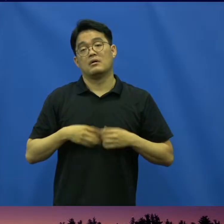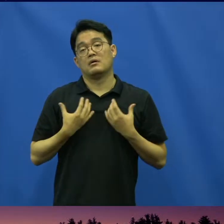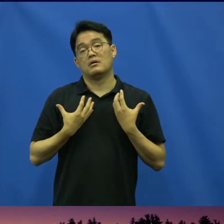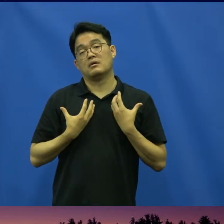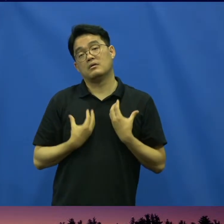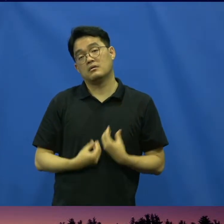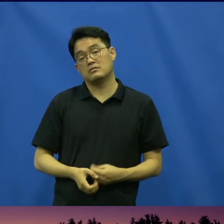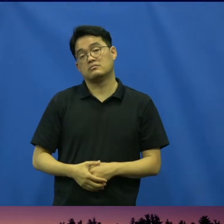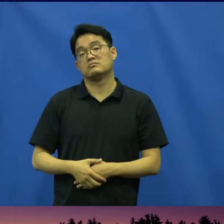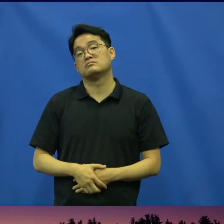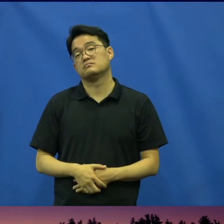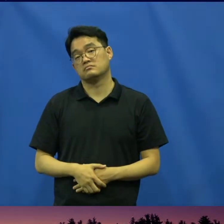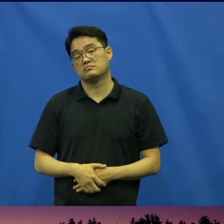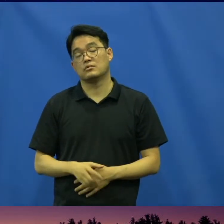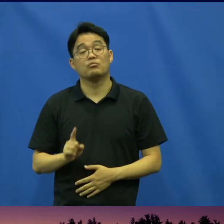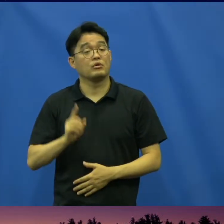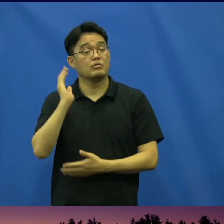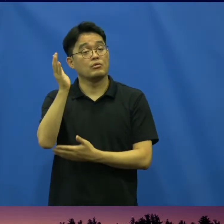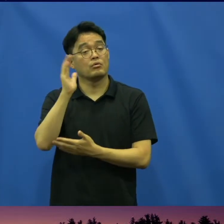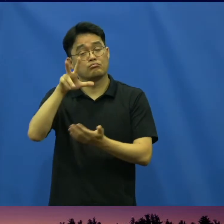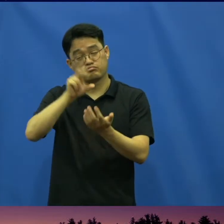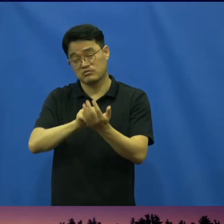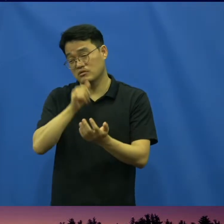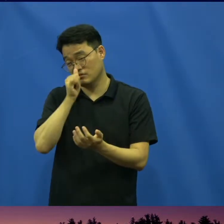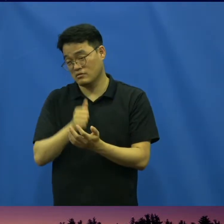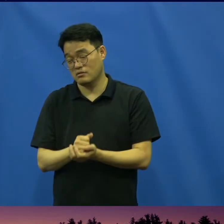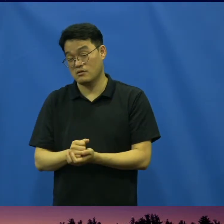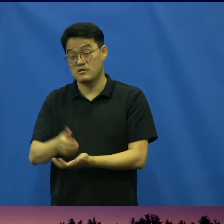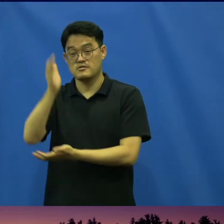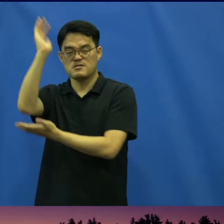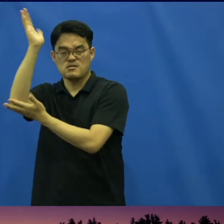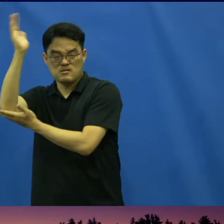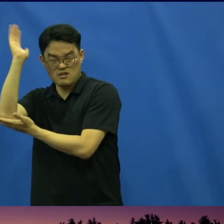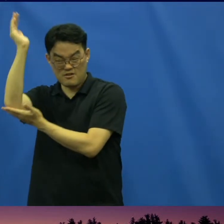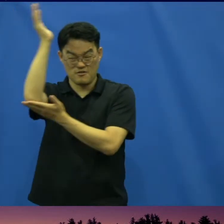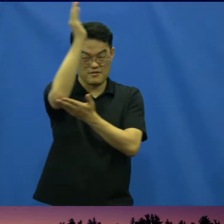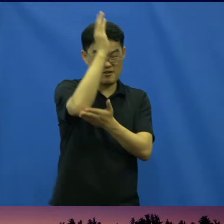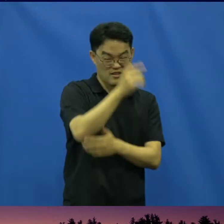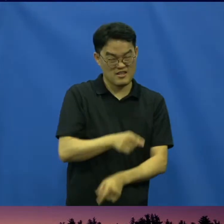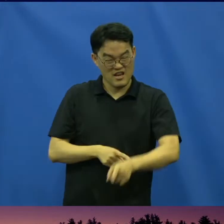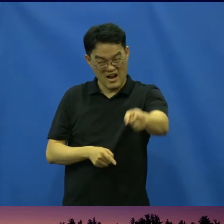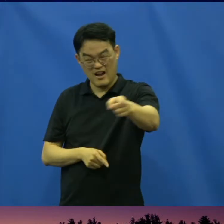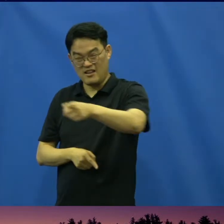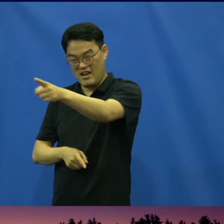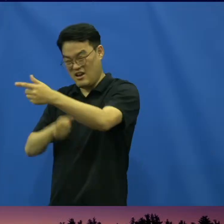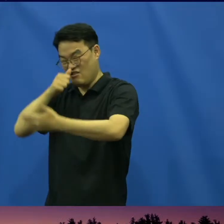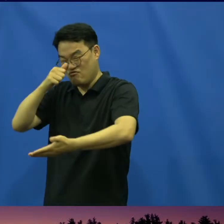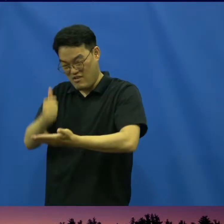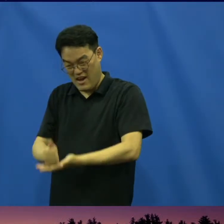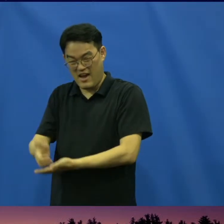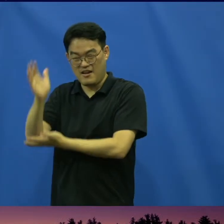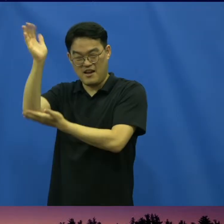절망이 찾아와. 그러면 그 설교는 문제가 있는 거예요. 설교를 듣는 청중에 눈이 반짝거리고 얼굴이 밝아지고